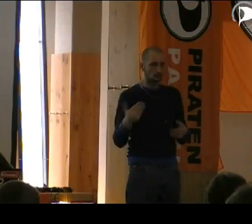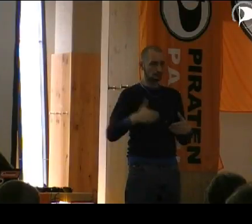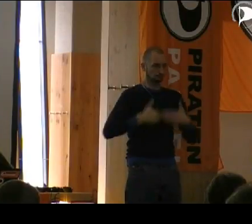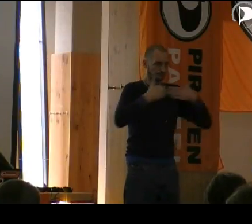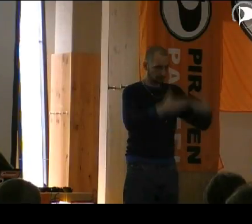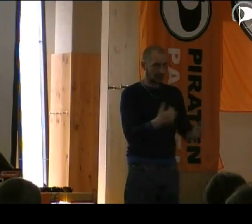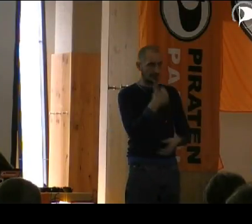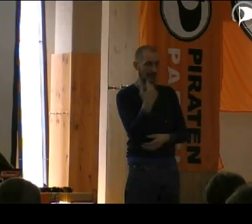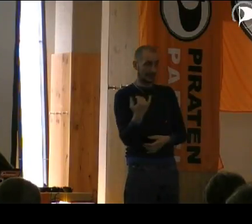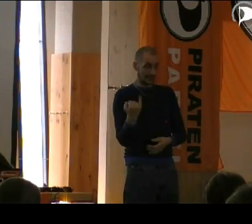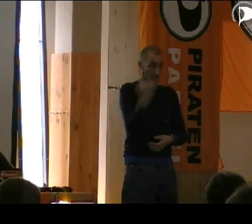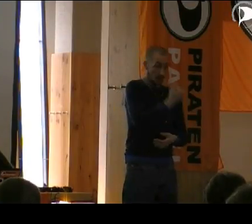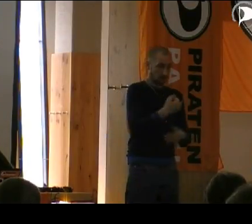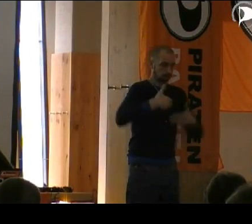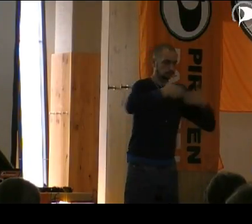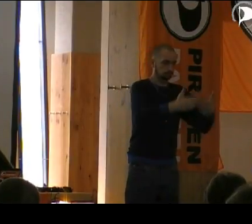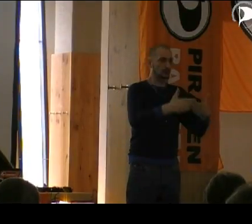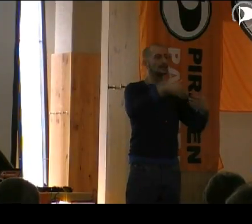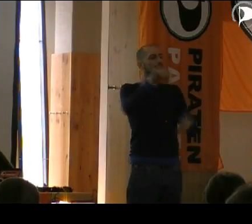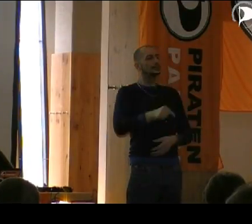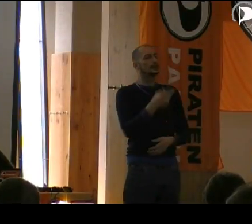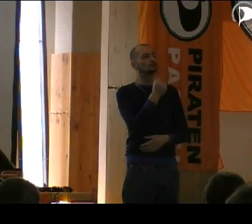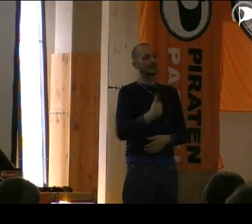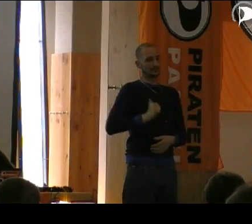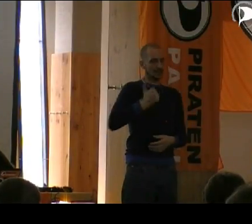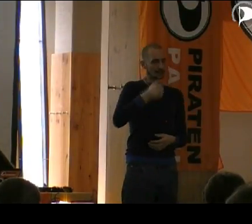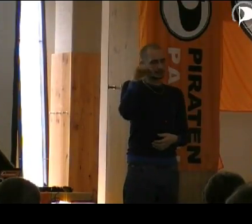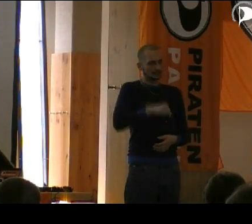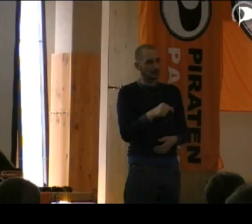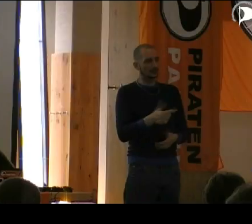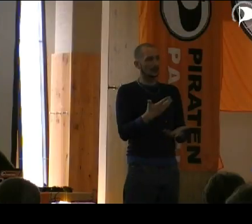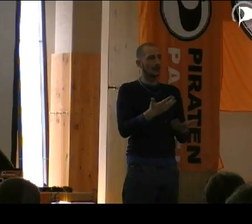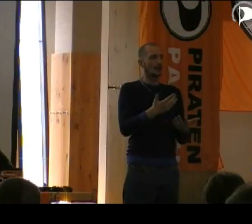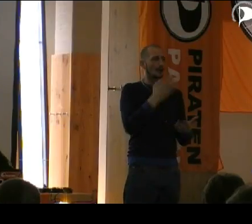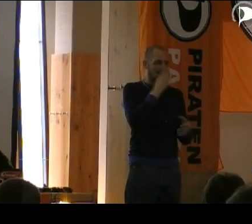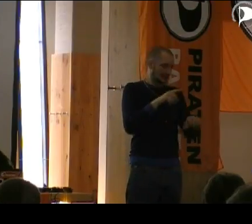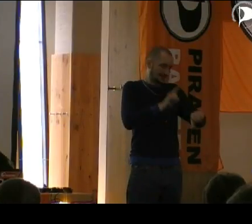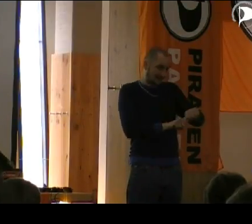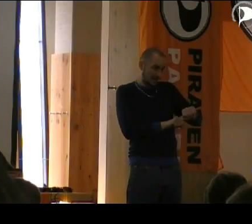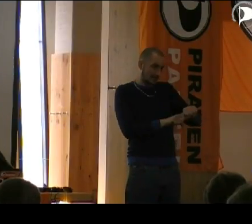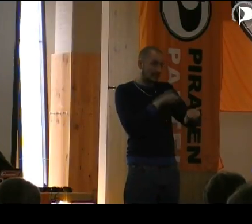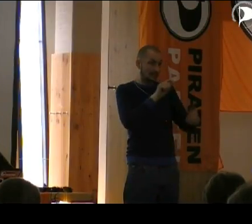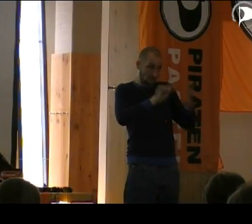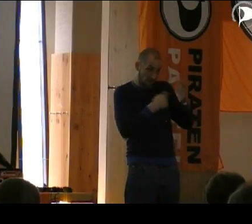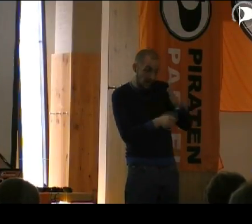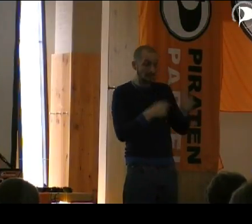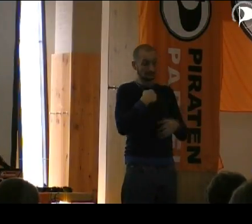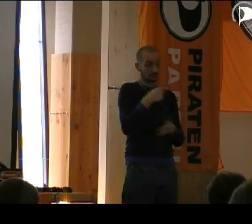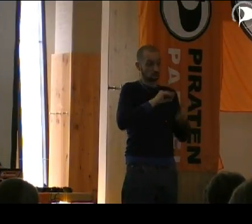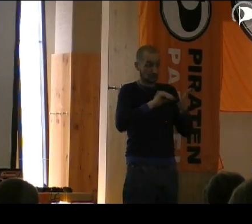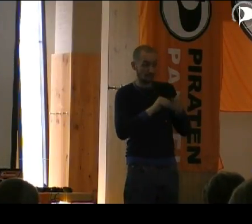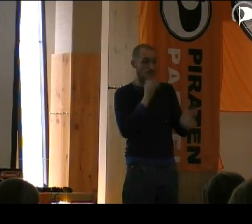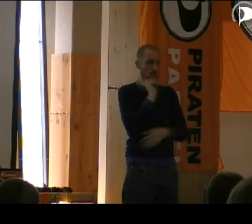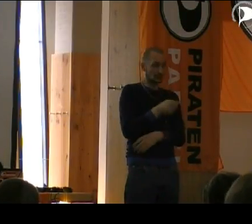wird die problematik beständiger als schatzmeister und das schreiben kinder arbeiten haben immer sein und durch gewählt werden steigen muss also mindestens